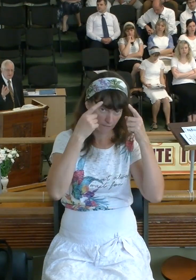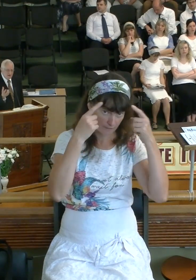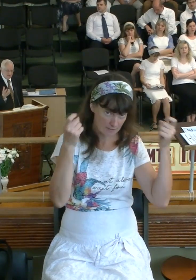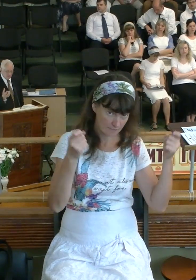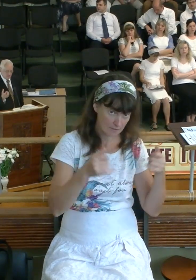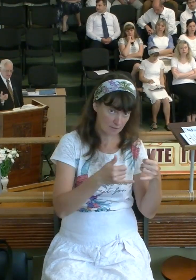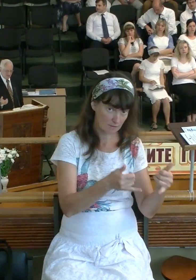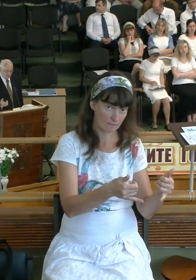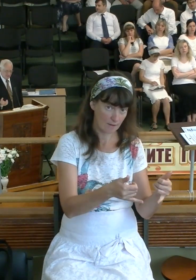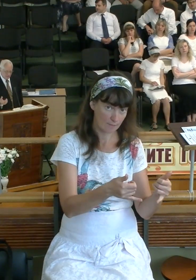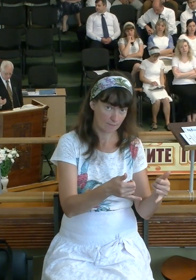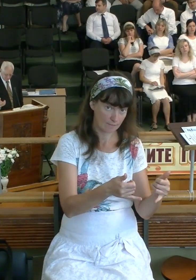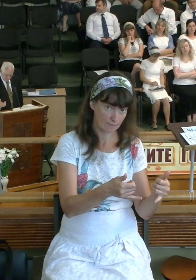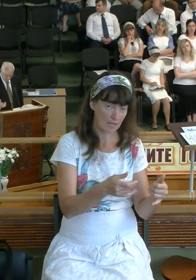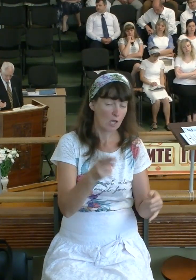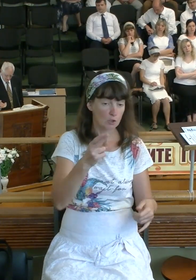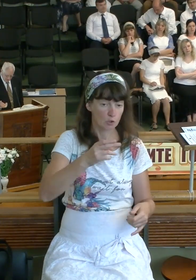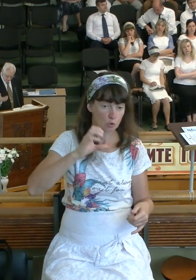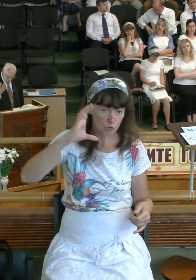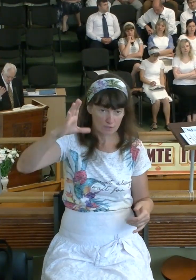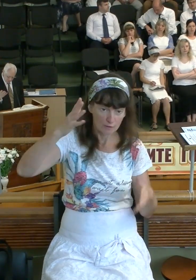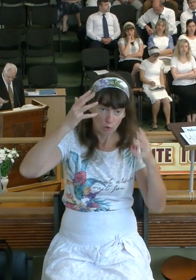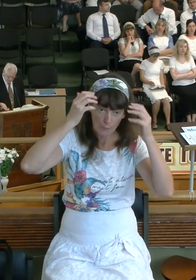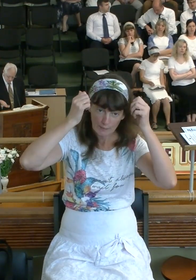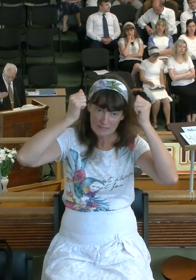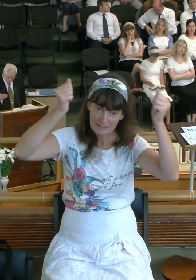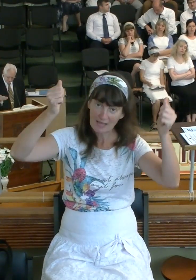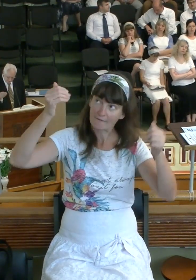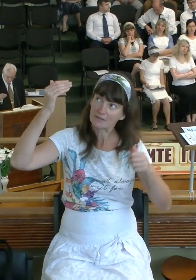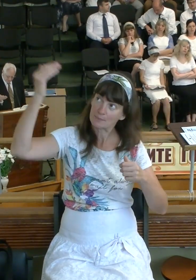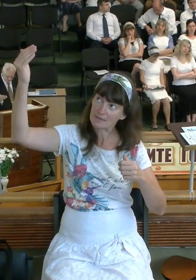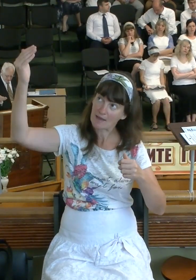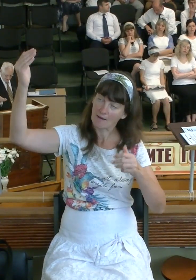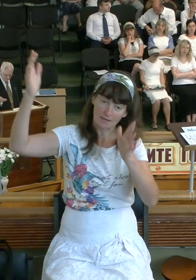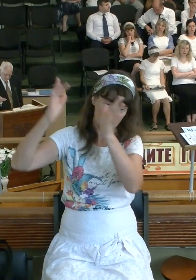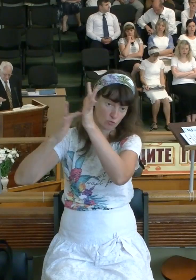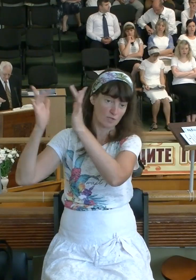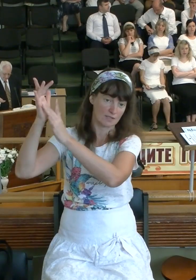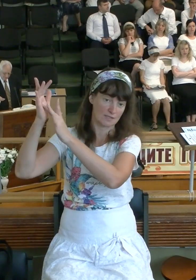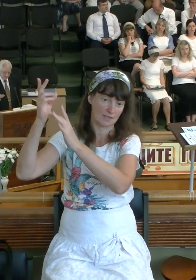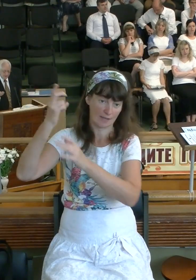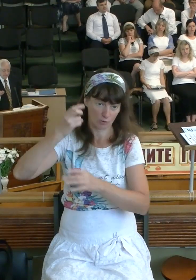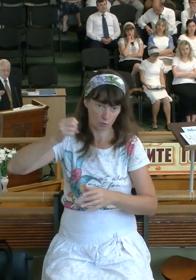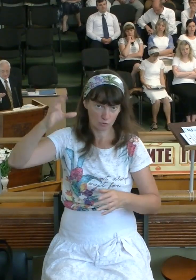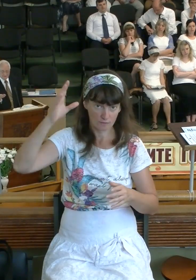прославит меня, говорит Христос, Дух Святой. Ну, давайте прочитаем.